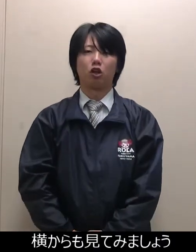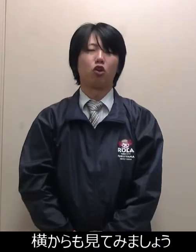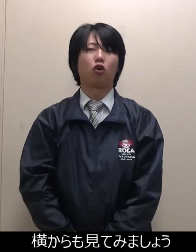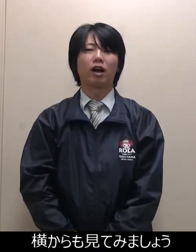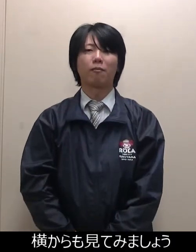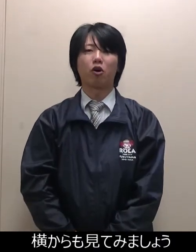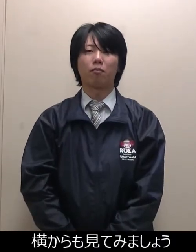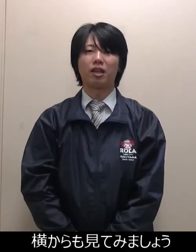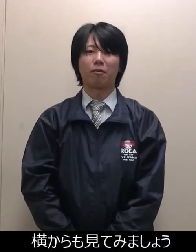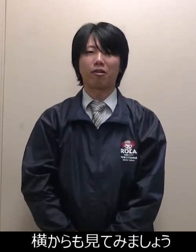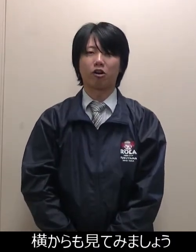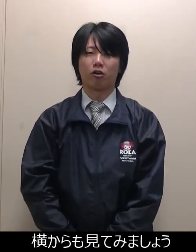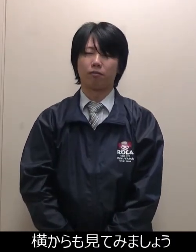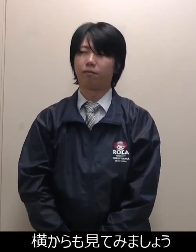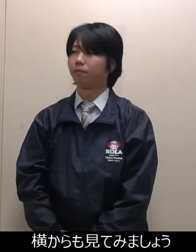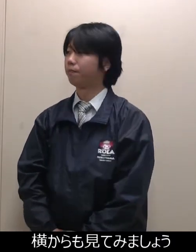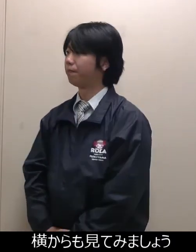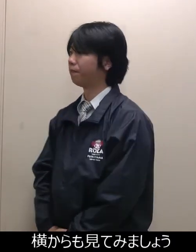横からも見てみましょう。